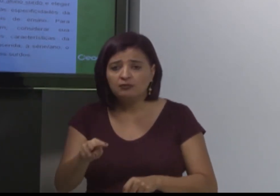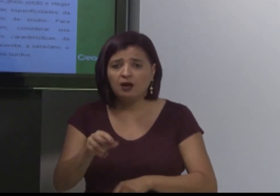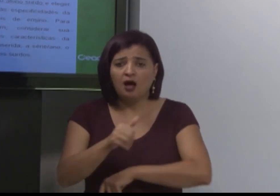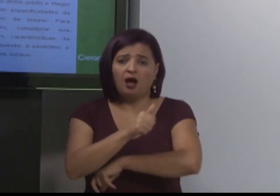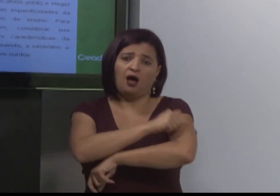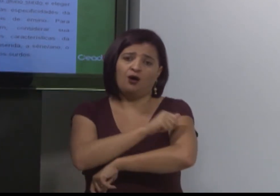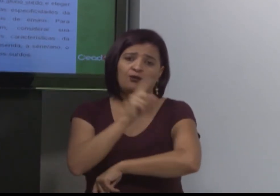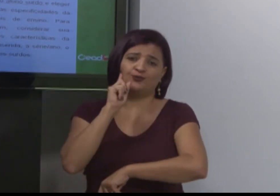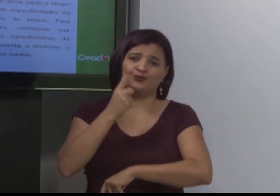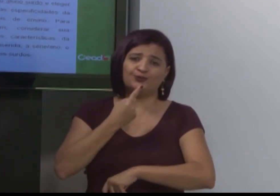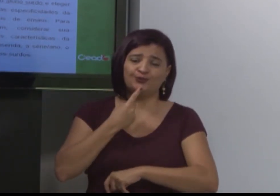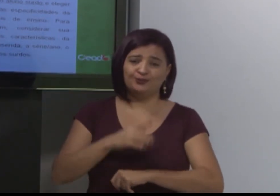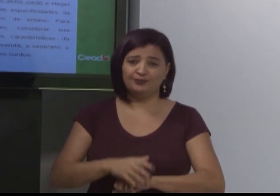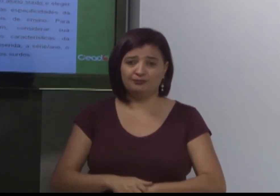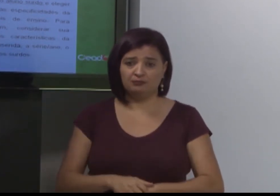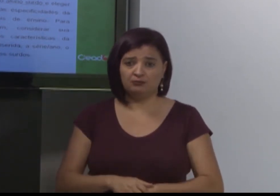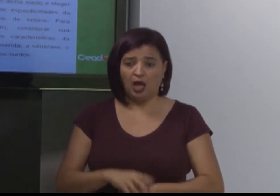É necessário também